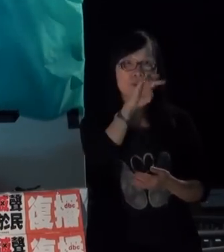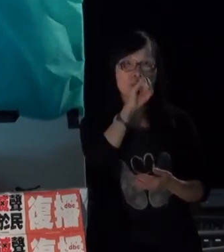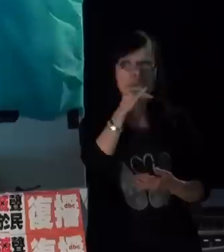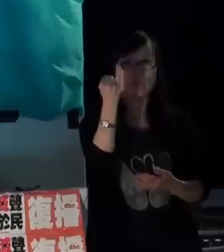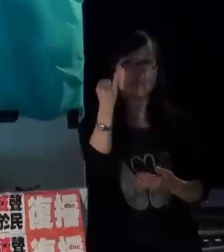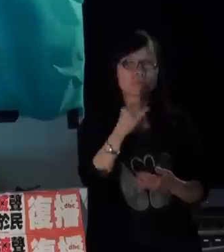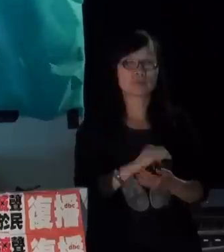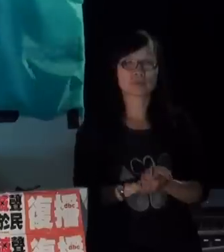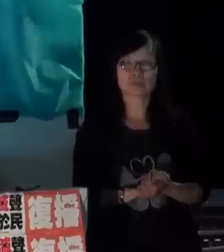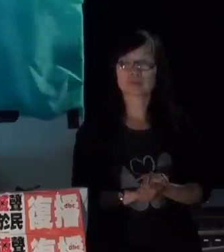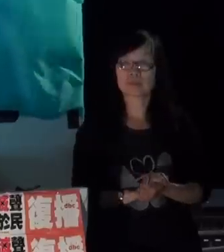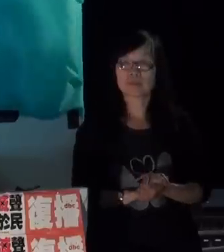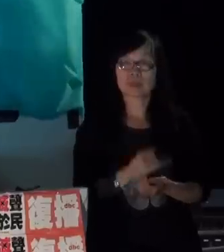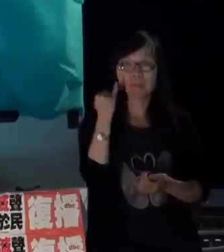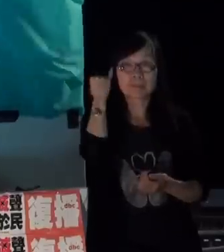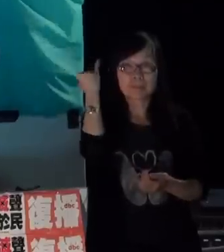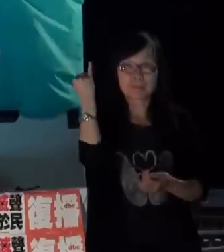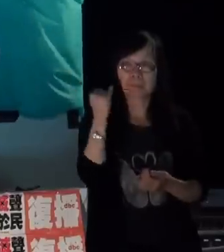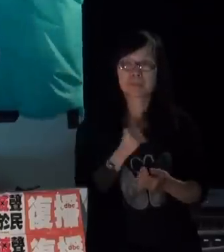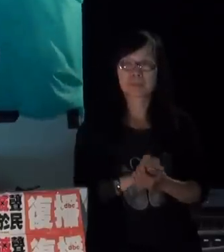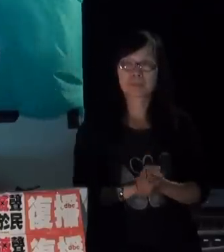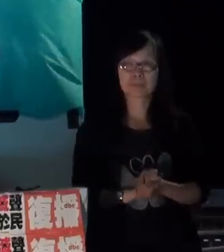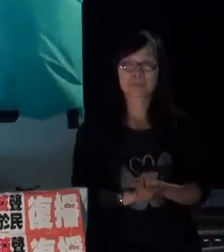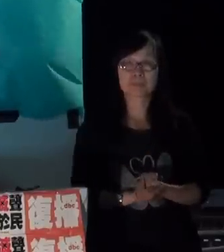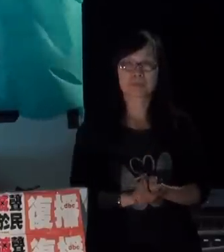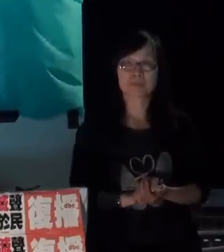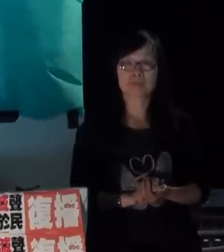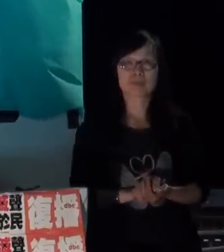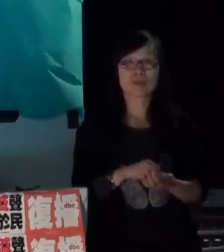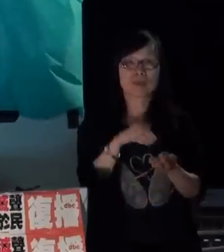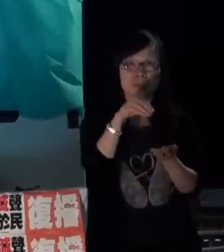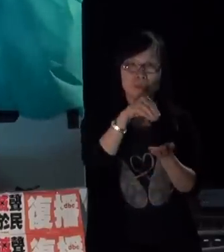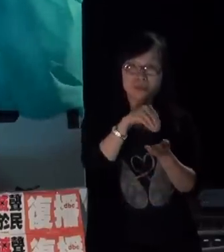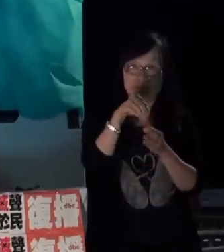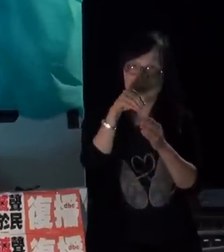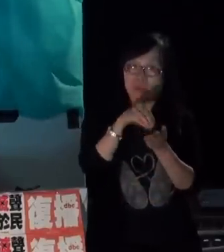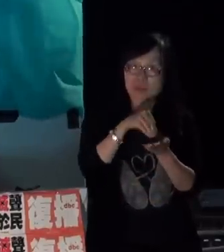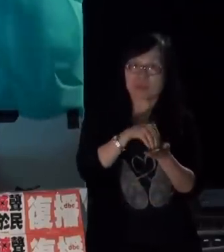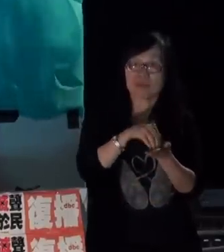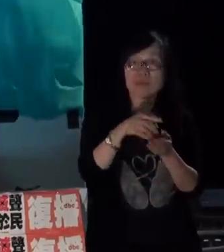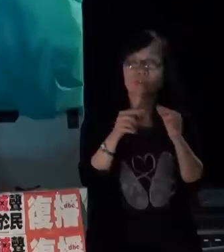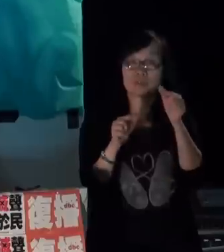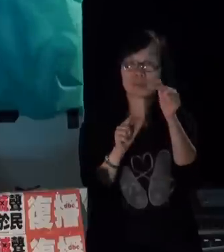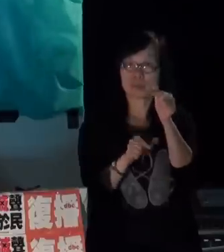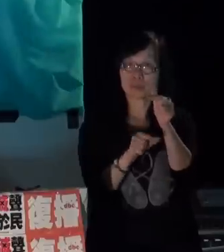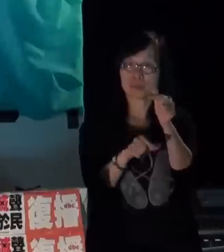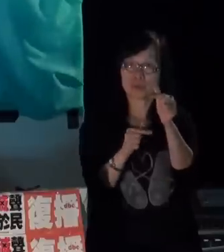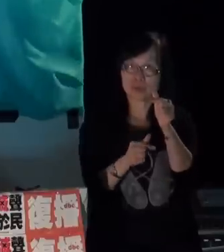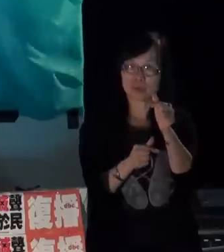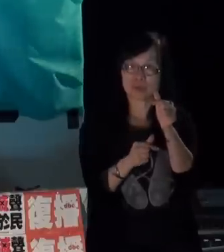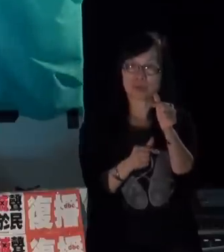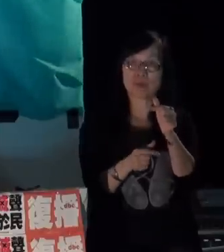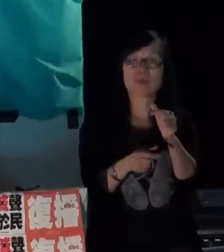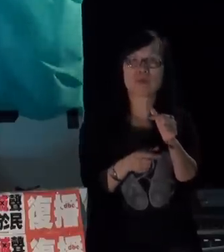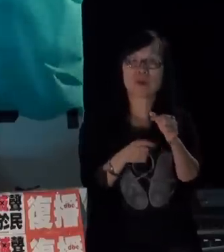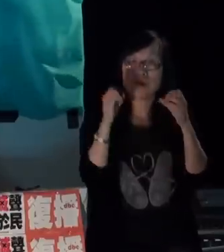開口及著你，唔識嘢，咁你咪定咗一個就係話，喂，我十月十號都開財委